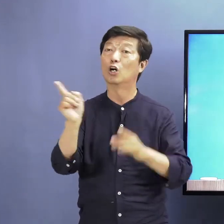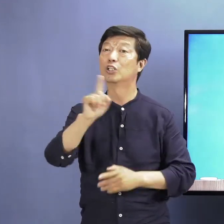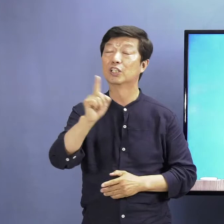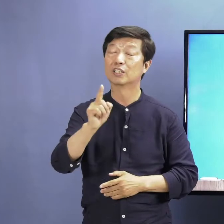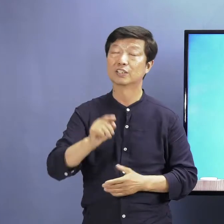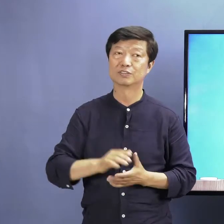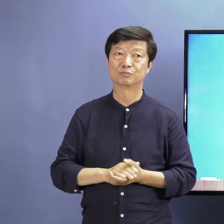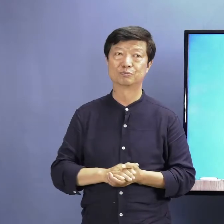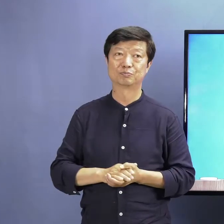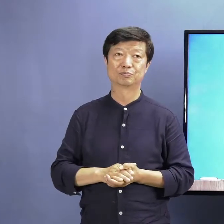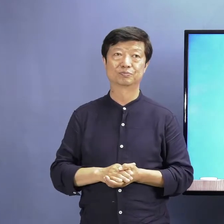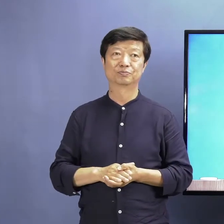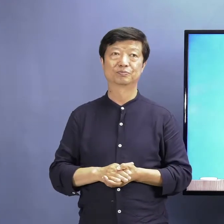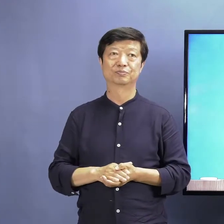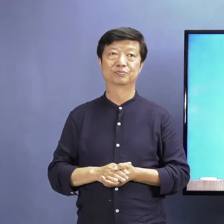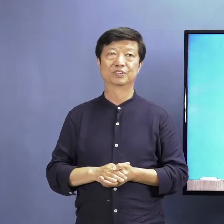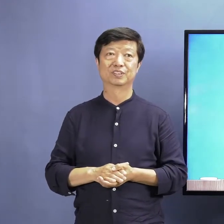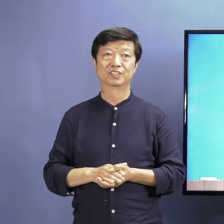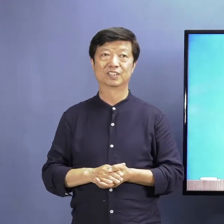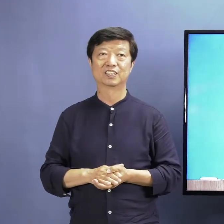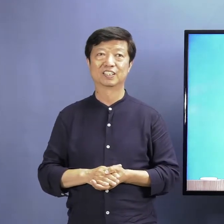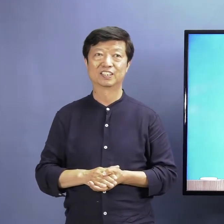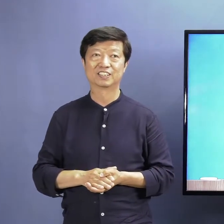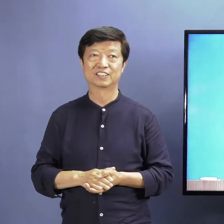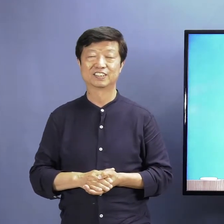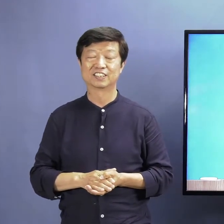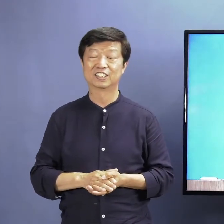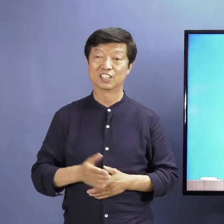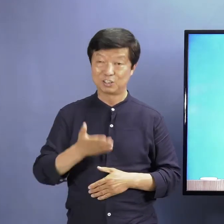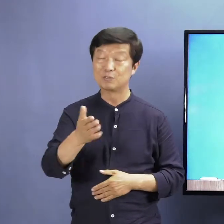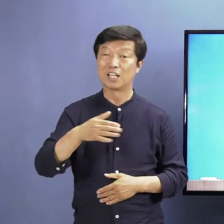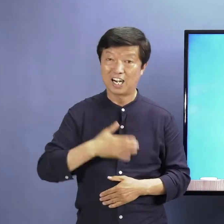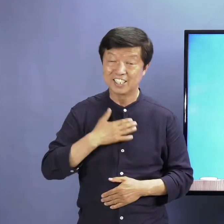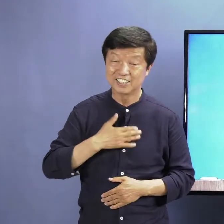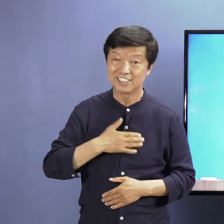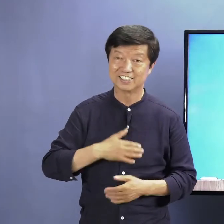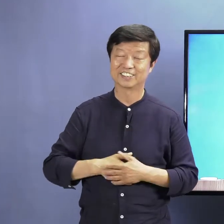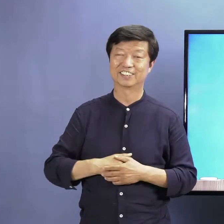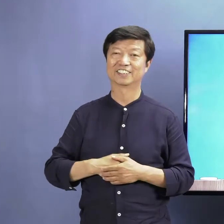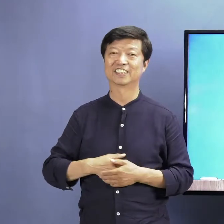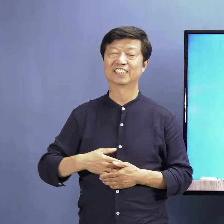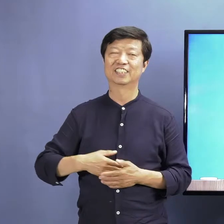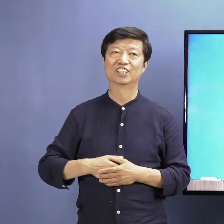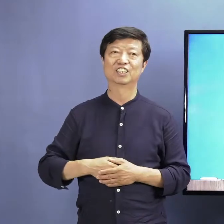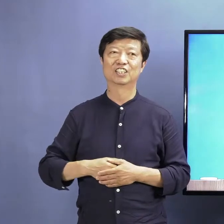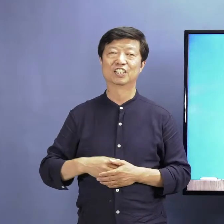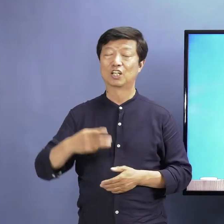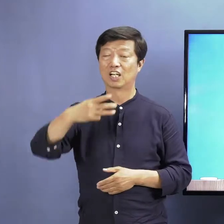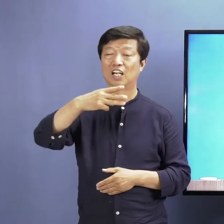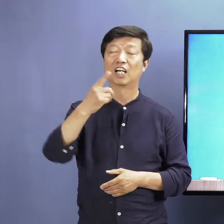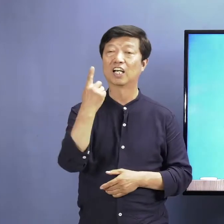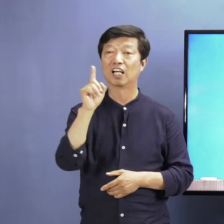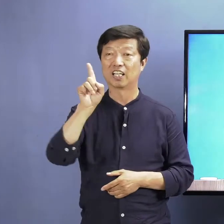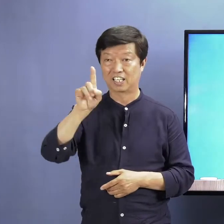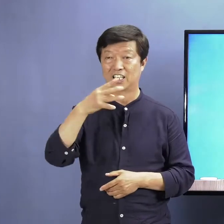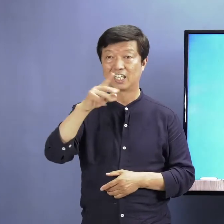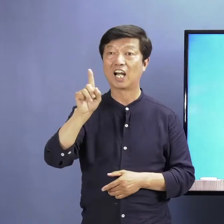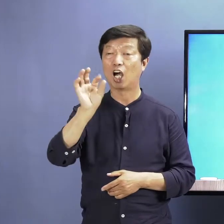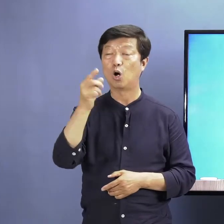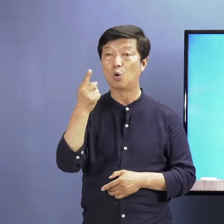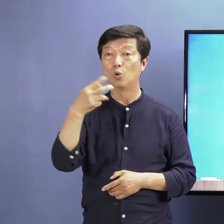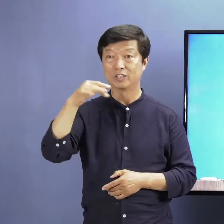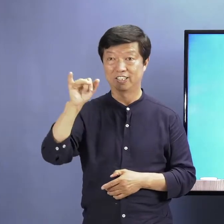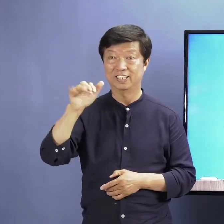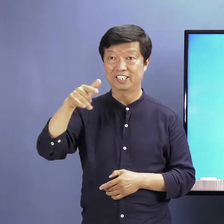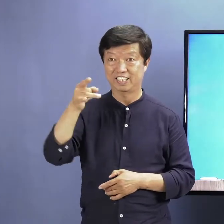제가 지금 이걸 묻는 건 어떤 교회인지 아시는 거죠, 그렇죠? 근데 꼭 그래서가 아니라 누가 봐도 그래요. 라오디게아 교회